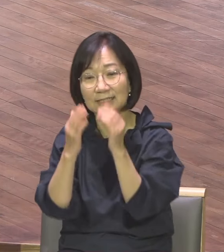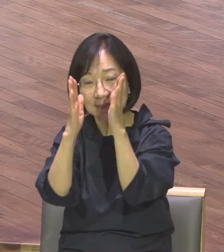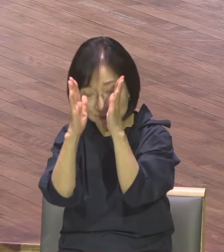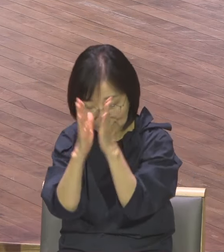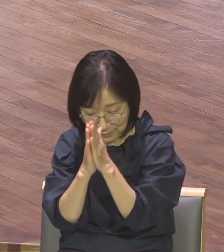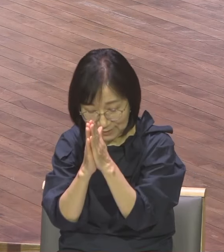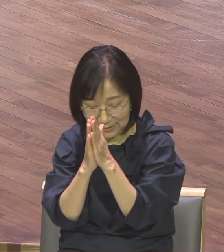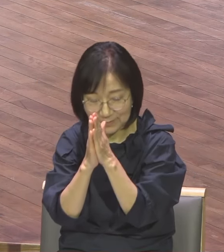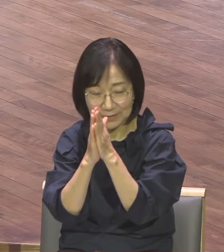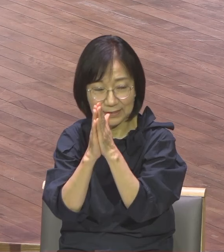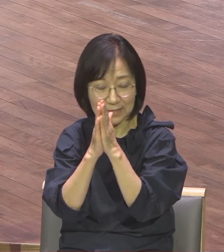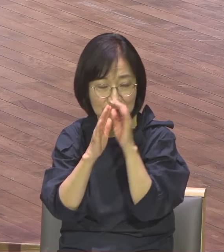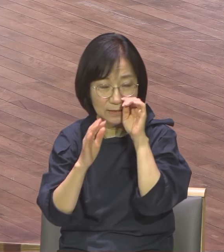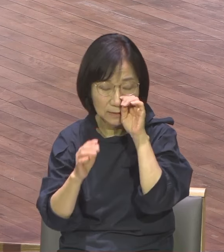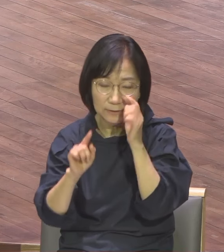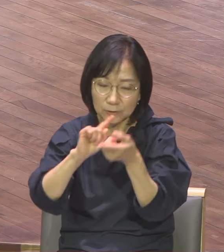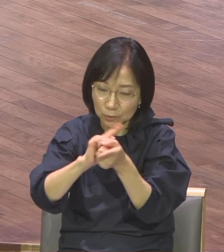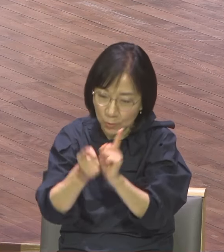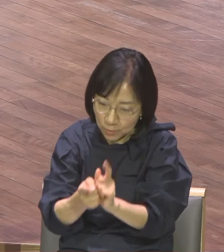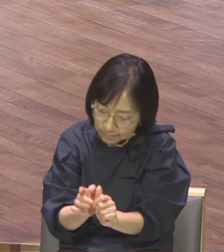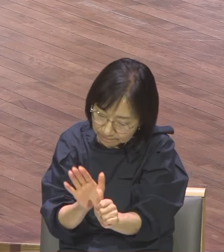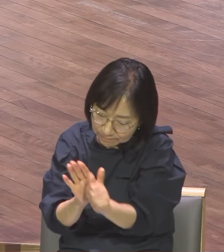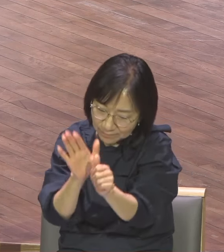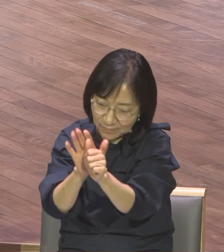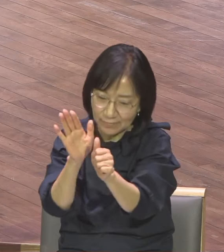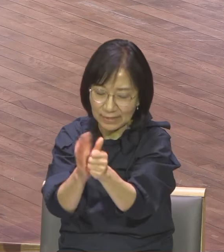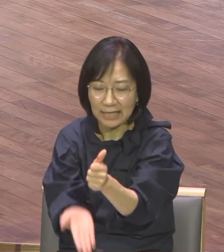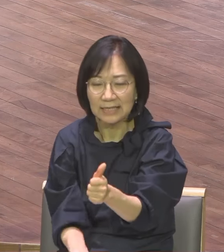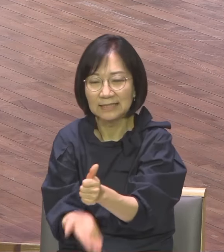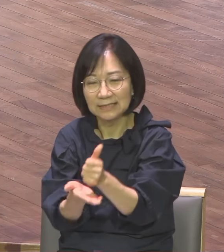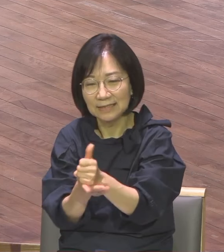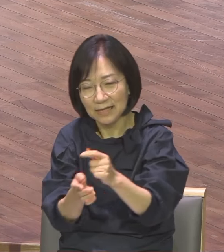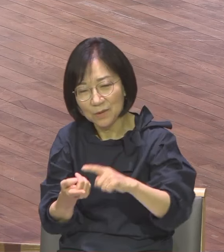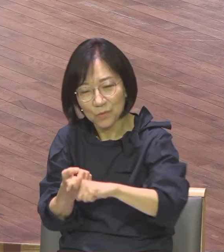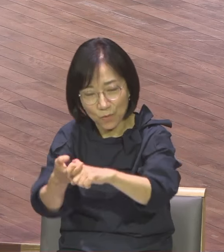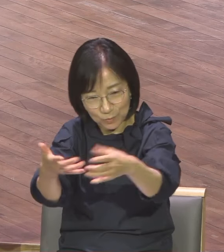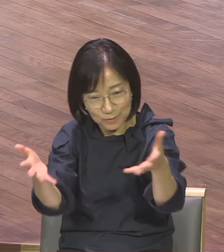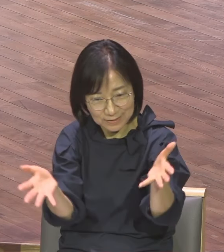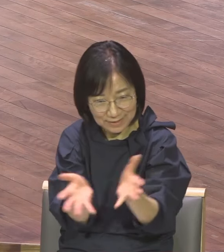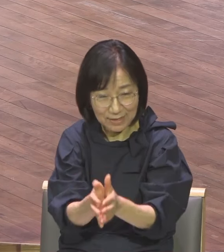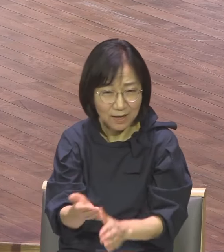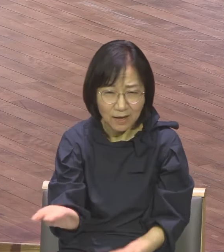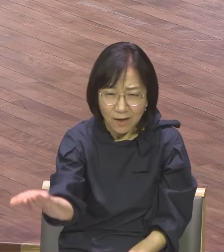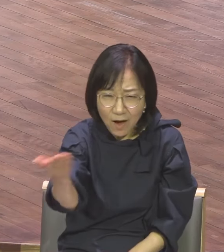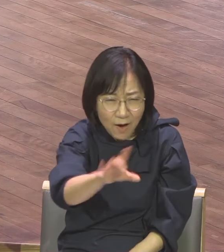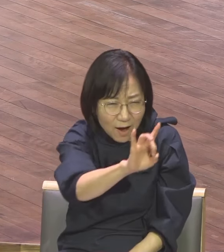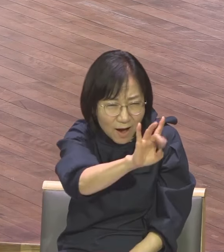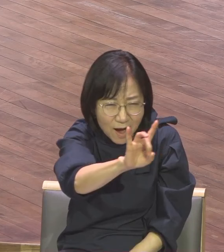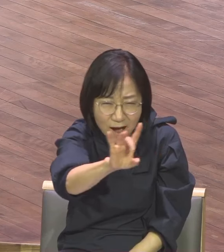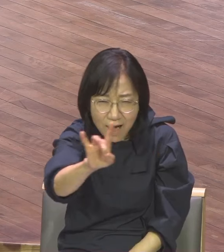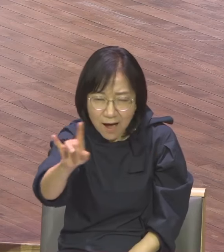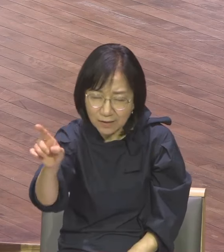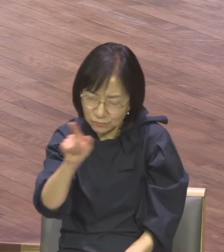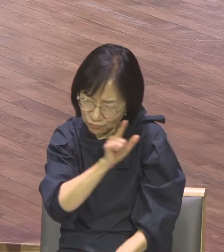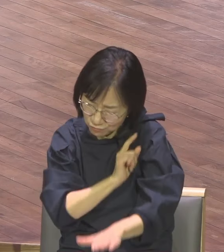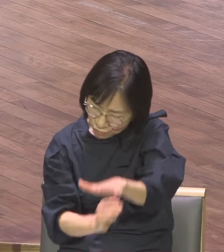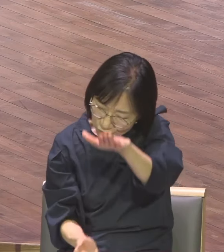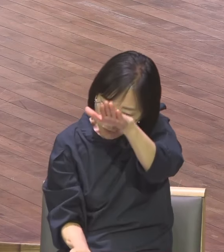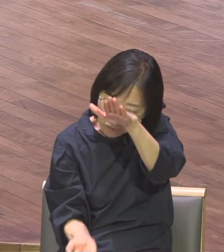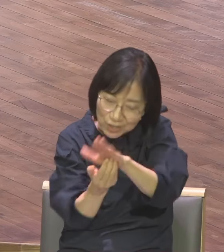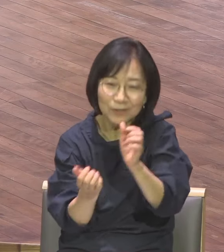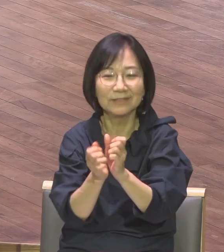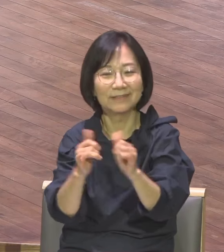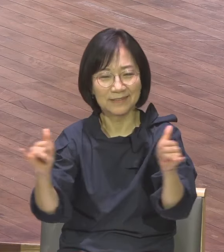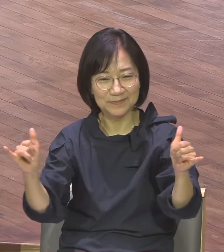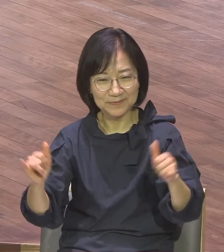기도하겠습니다. 서로를 세워주는 공동체입니다. 하나님이 다 만든 걸작품이에요. 걸작품이라고 제가 주례할 때마다 하는